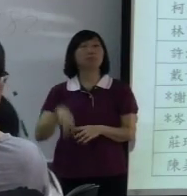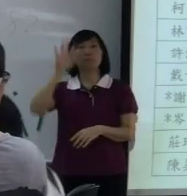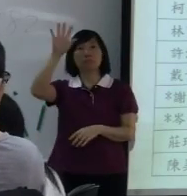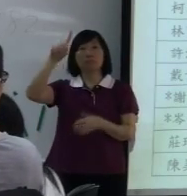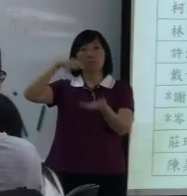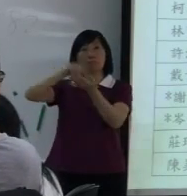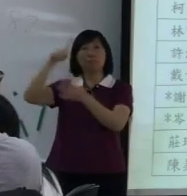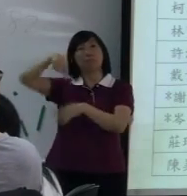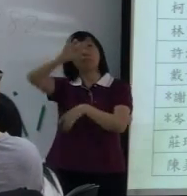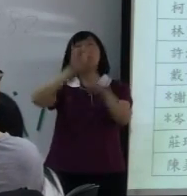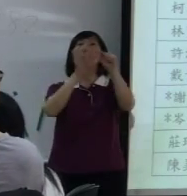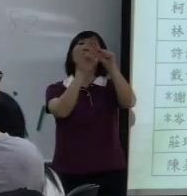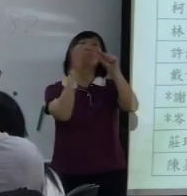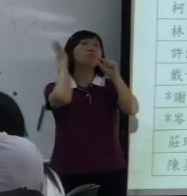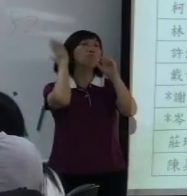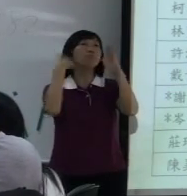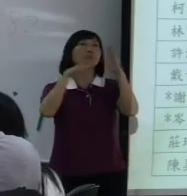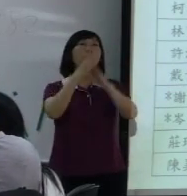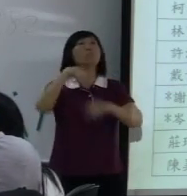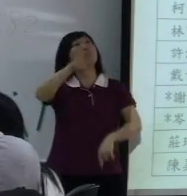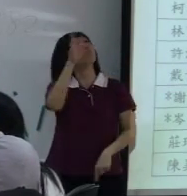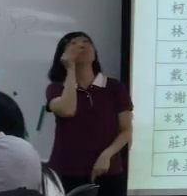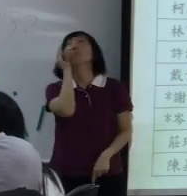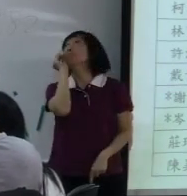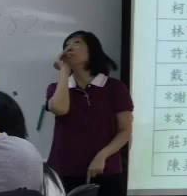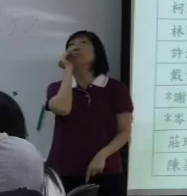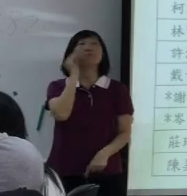天去台中启聪学校参观。